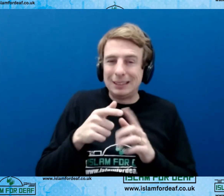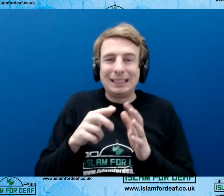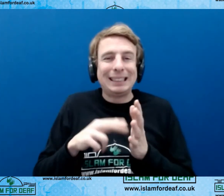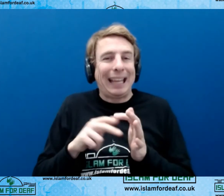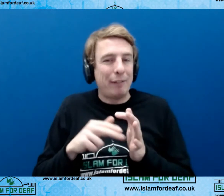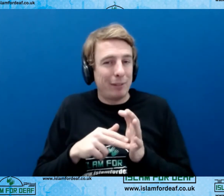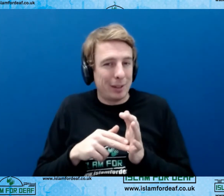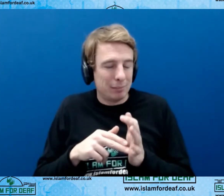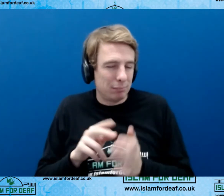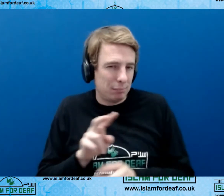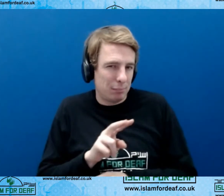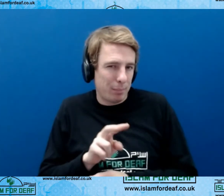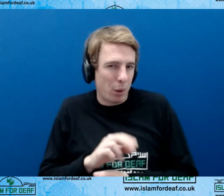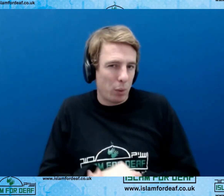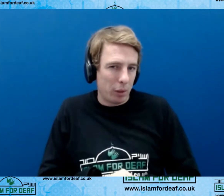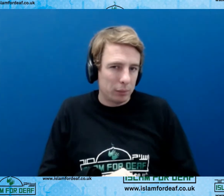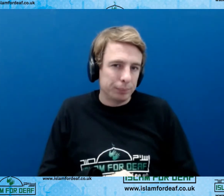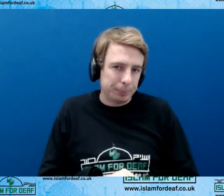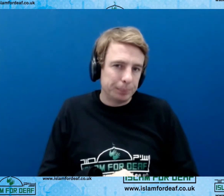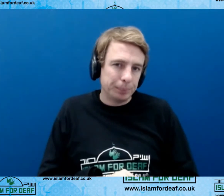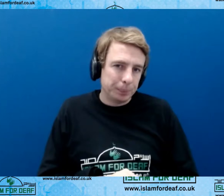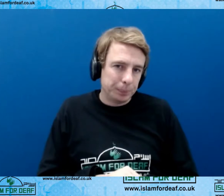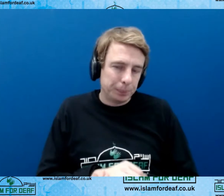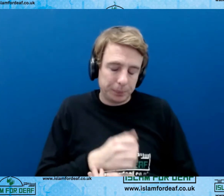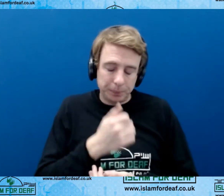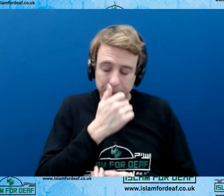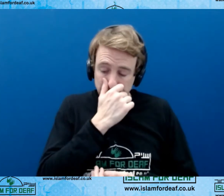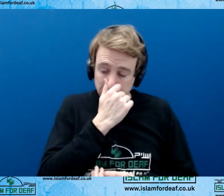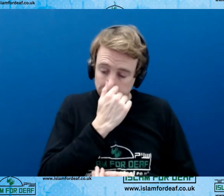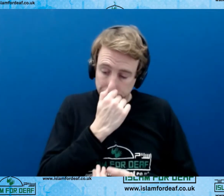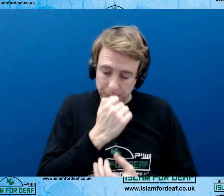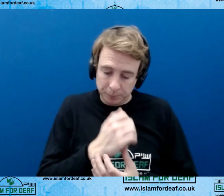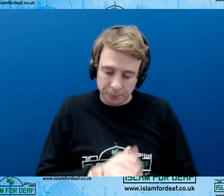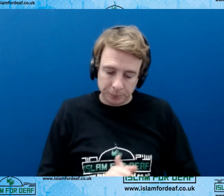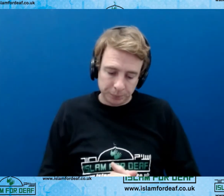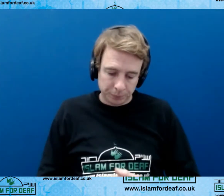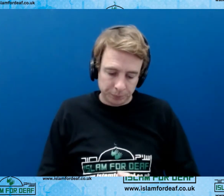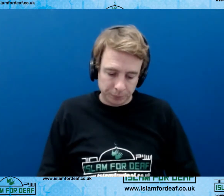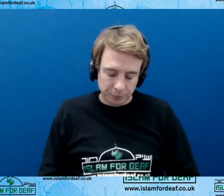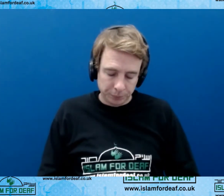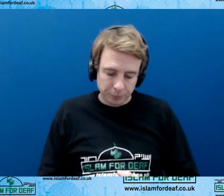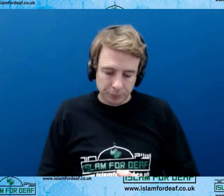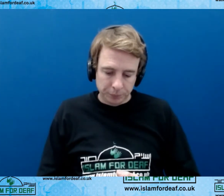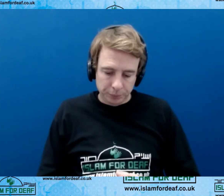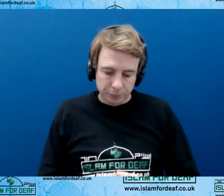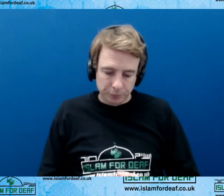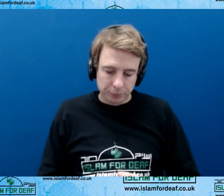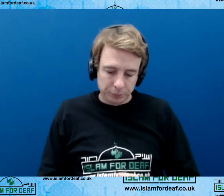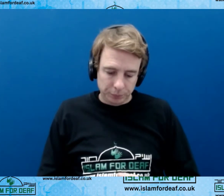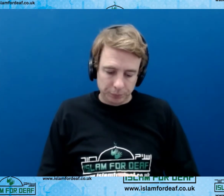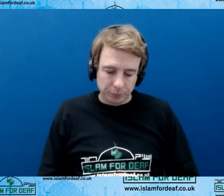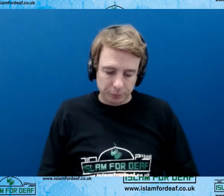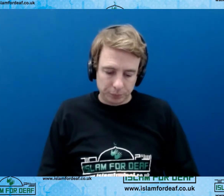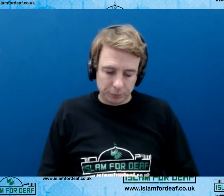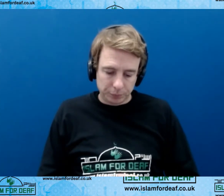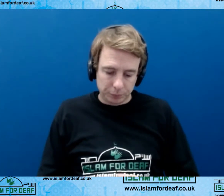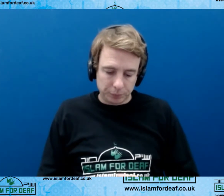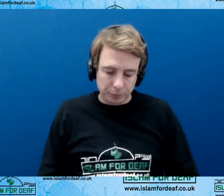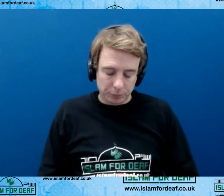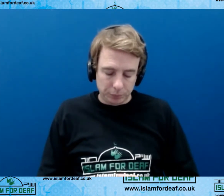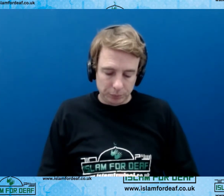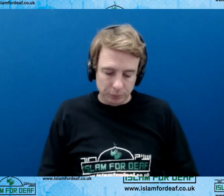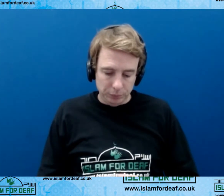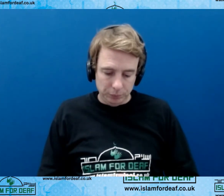الإخلاص والمعوذتين 3 مرات، وكذلك أن يقرأ سورة الكافرون، لأنه إن مات على